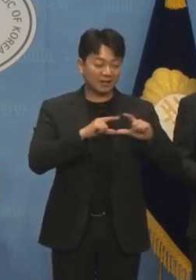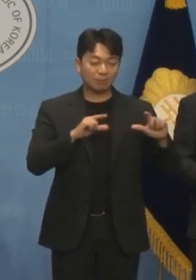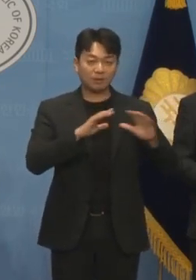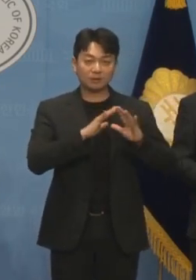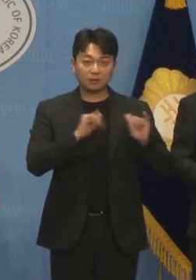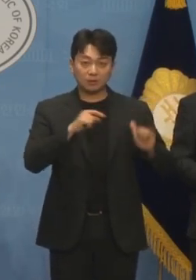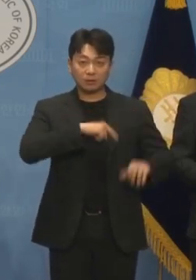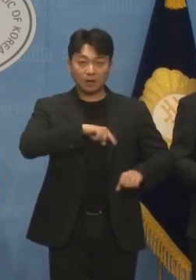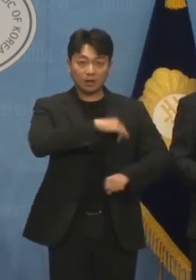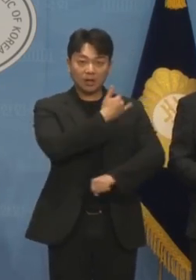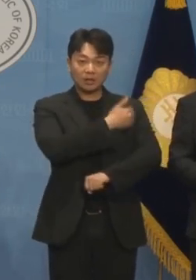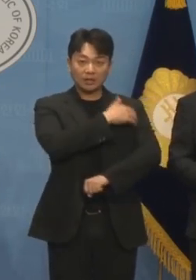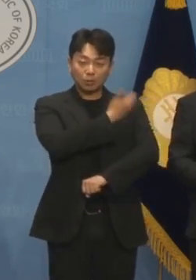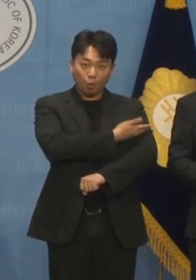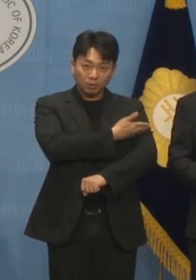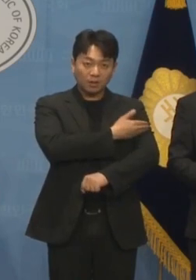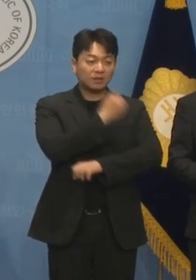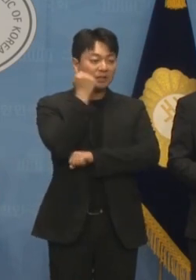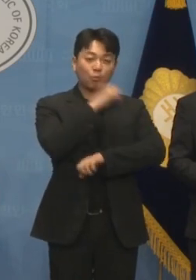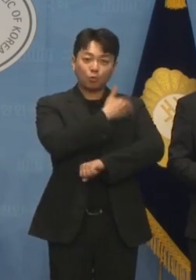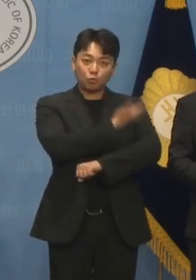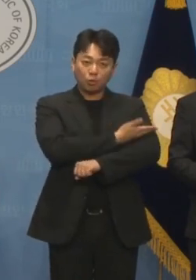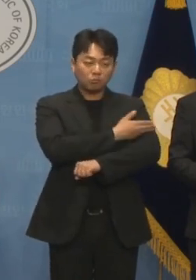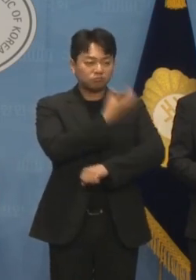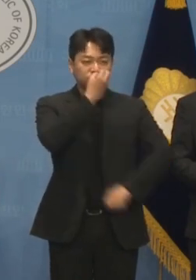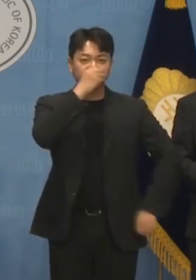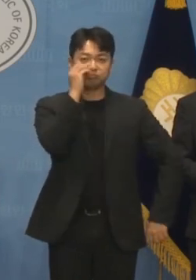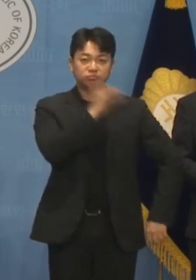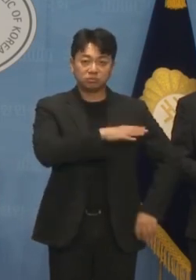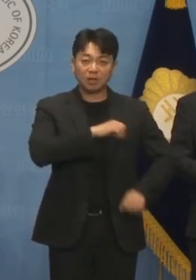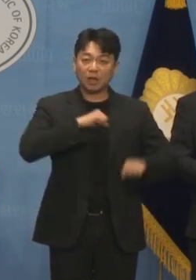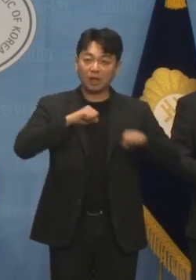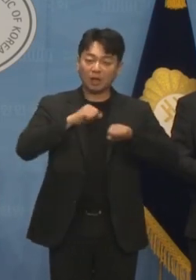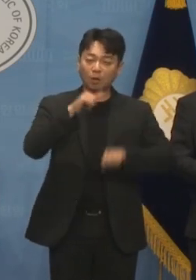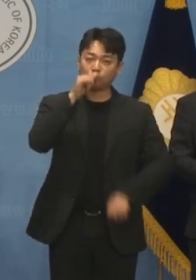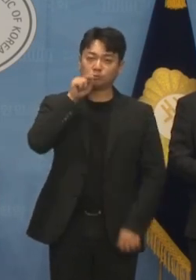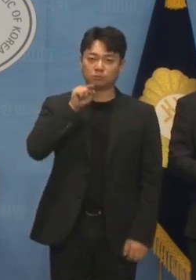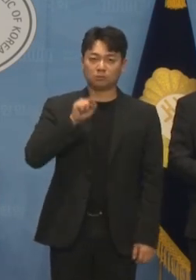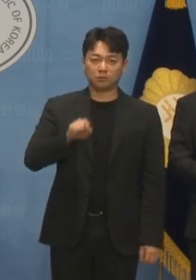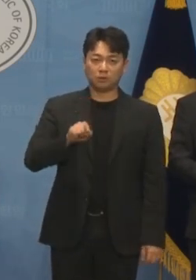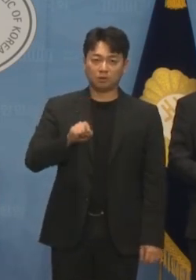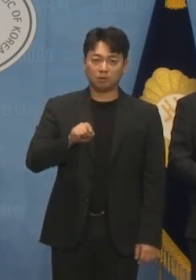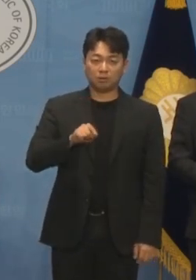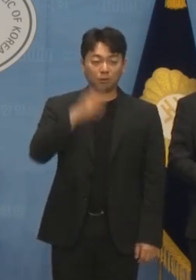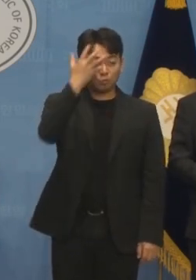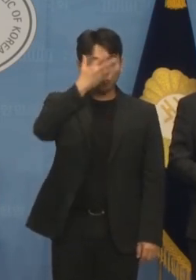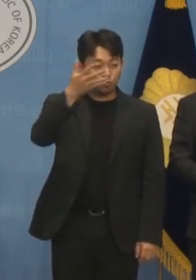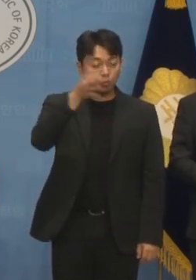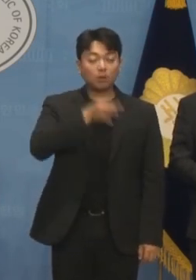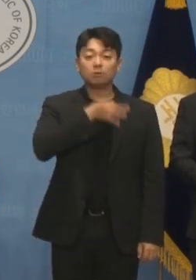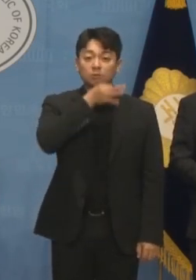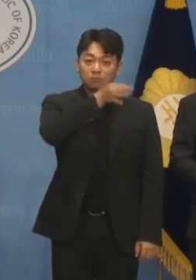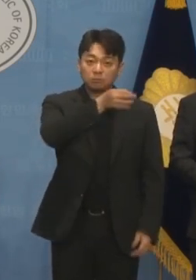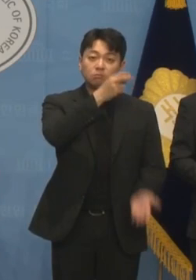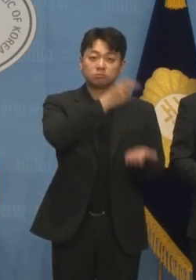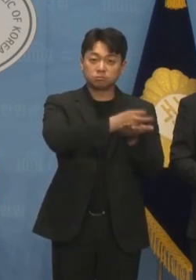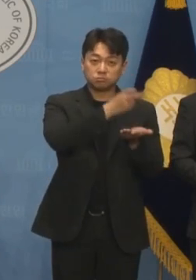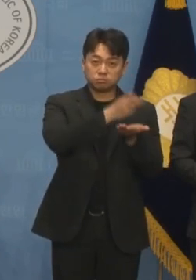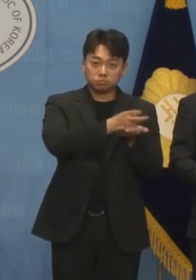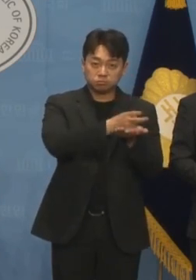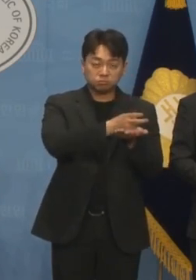기본권 치매는 고려조차 않습니다 합법적 정치후원금 수사대상에